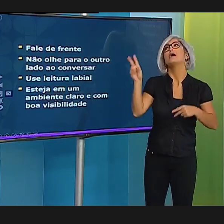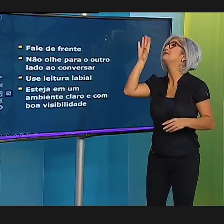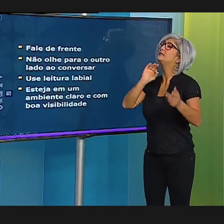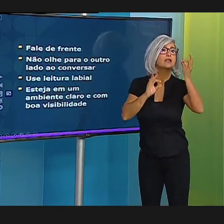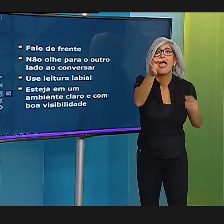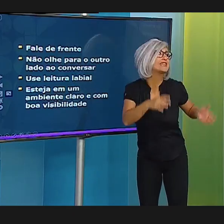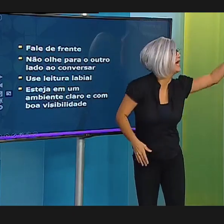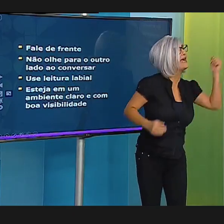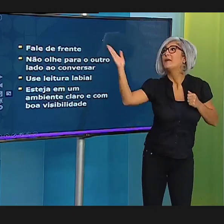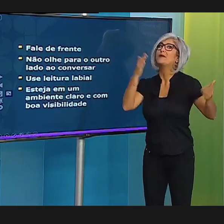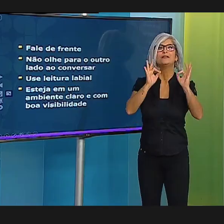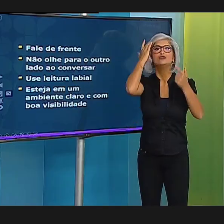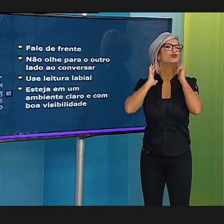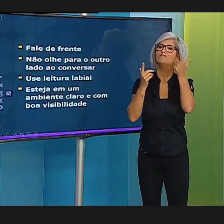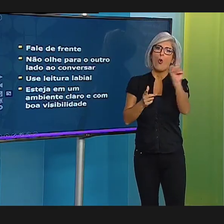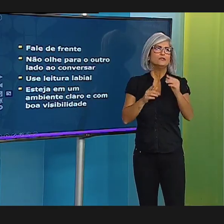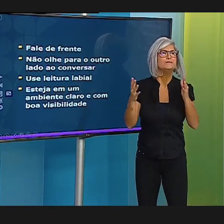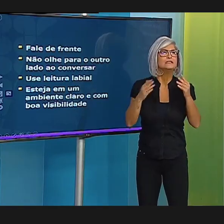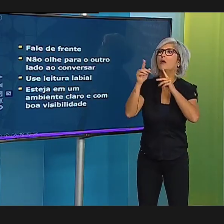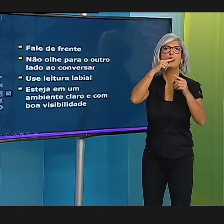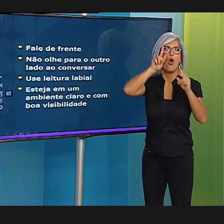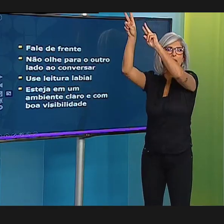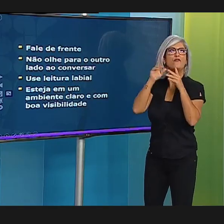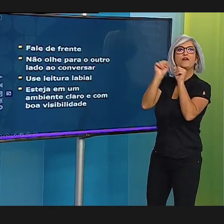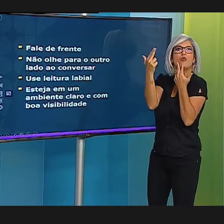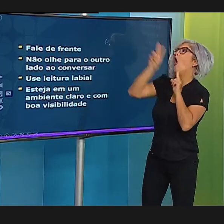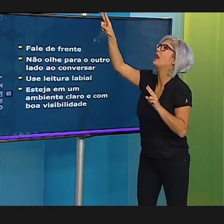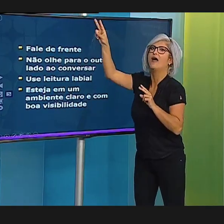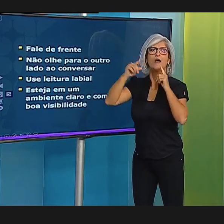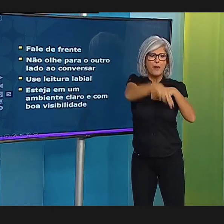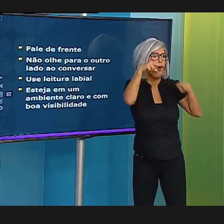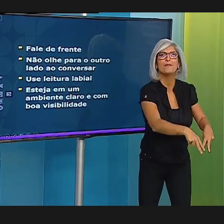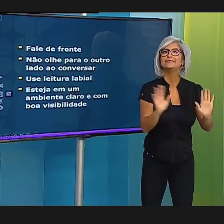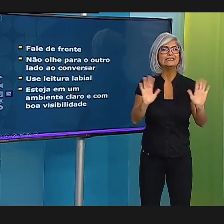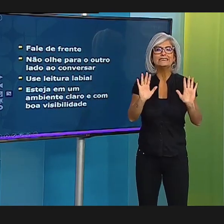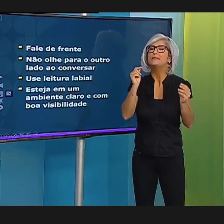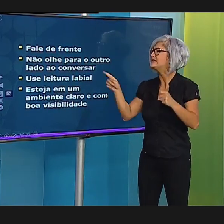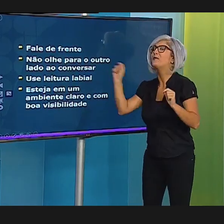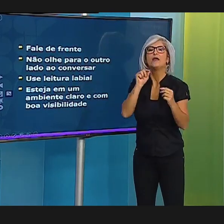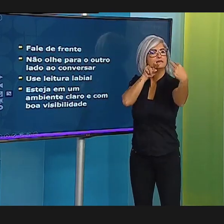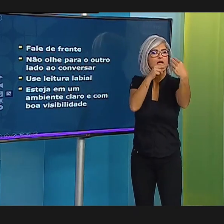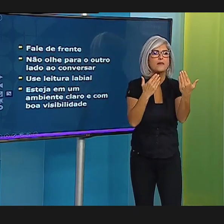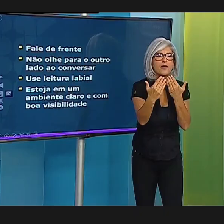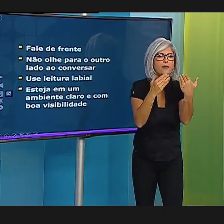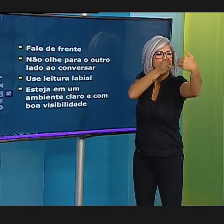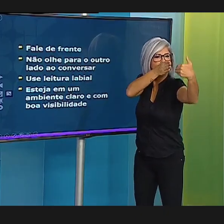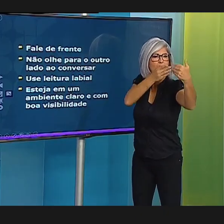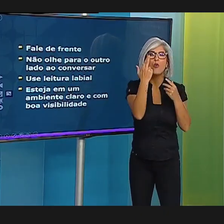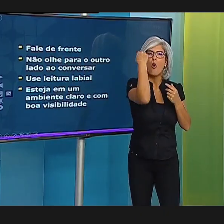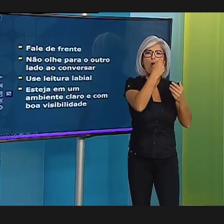acabam atrapalhando o processo de comunicação com a pessoa surda. Haveria, então, aí uma dificuldade de comunicação. O desvio do olhar para baixo, olhar para cima, acaba proporcionando